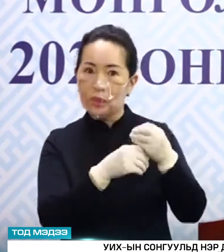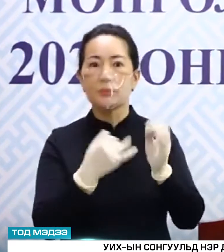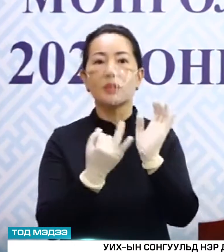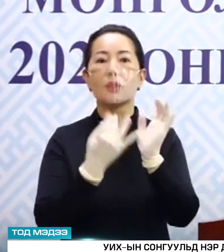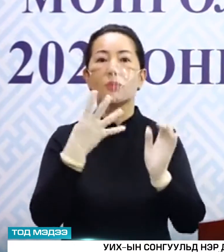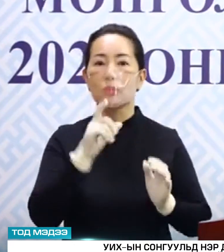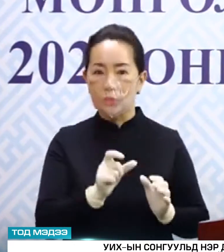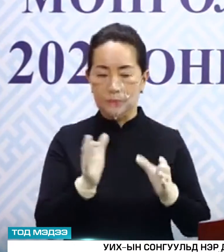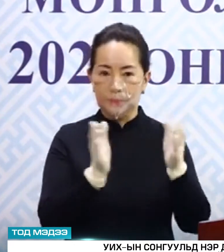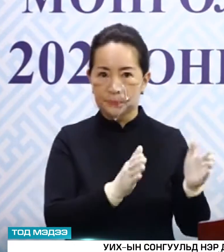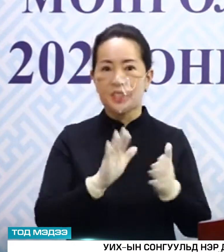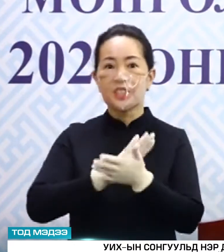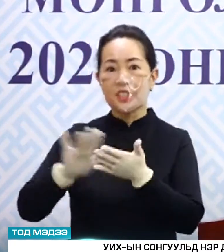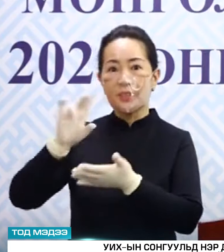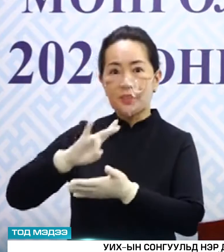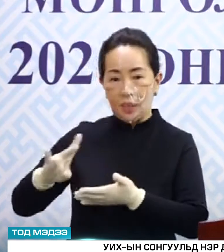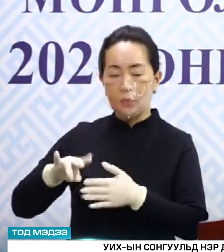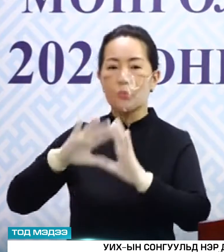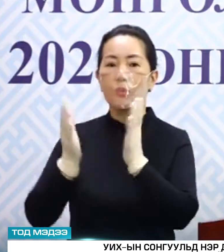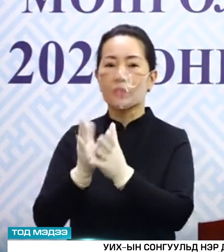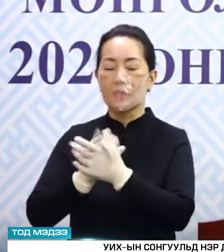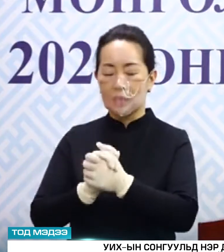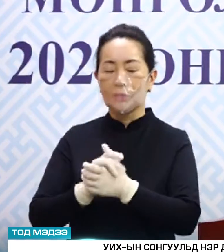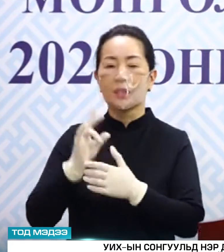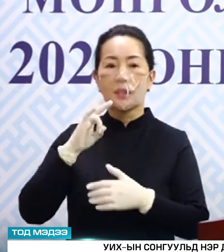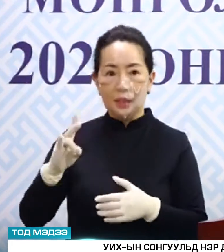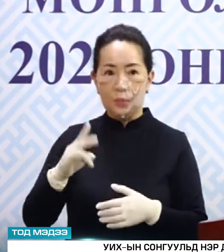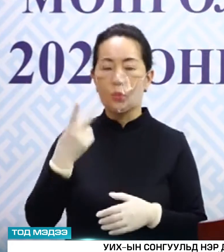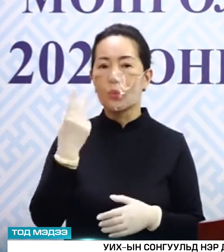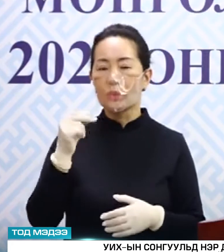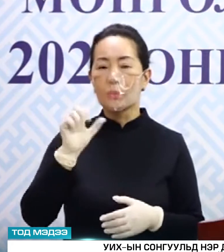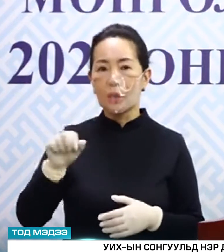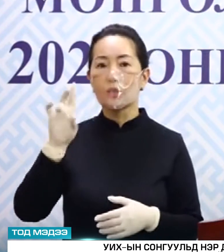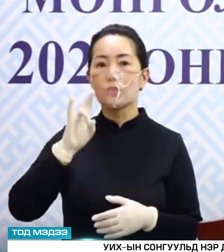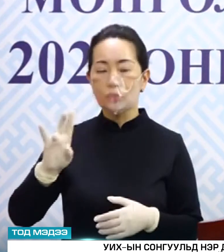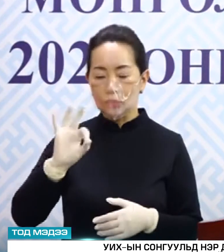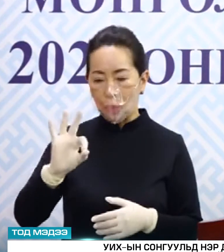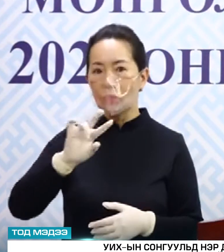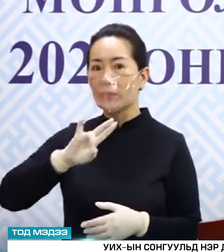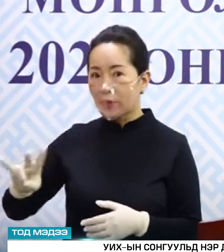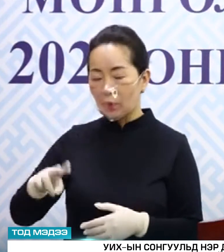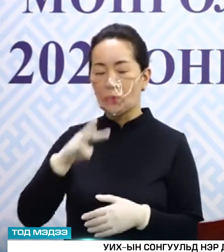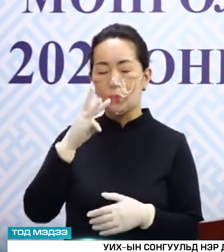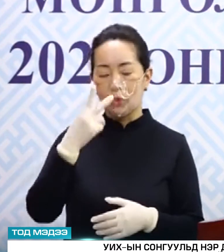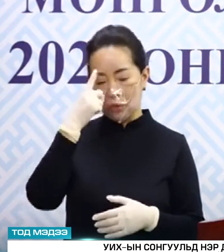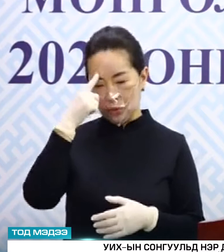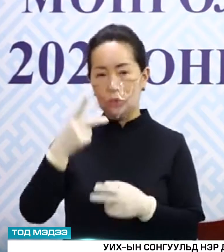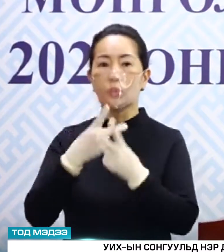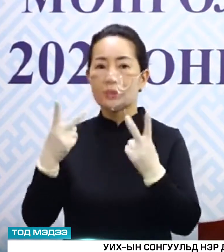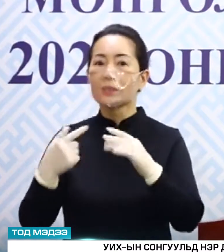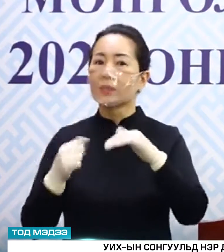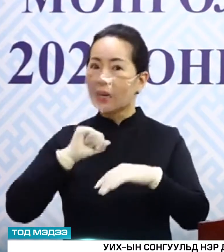74, шин нам, бүгд найрамдах нам, үнэн ба зөв нам, Монголын үндэсний арчсан намын шин